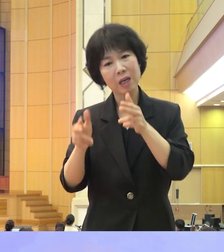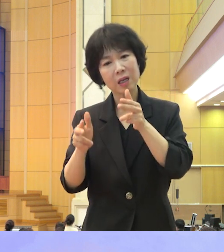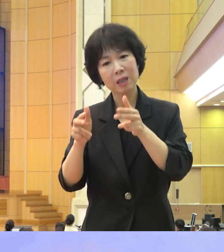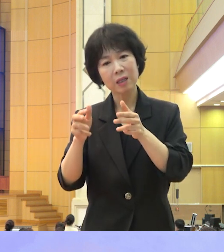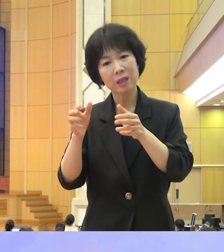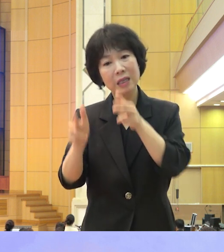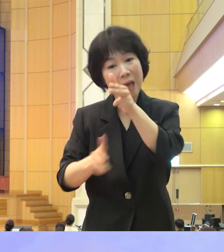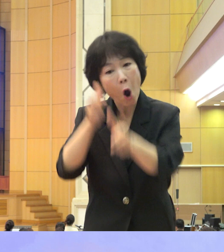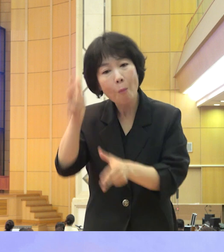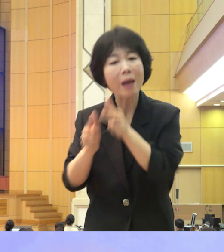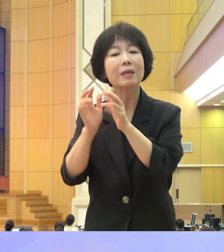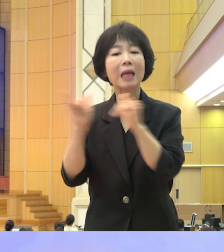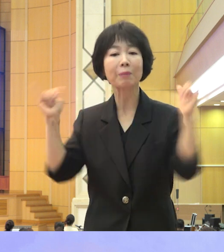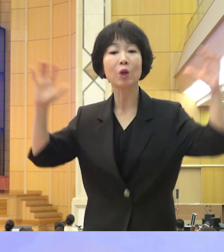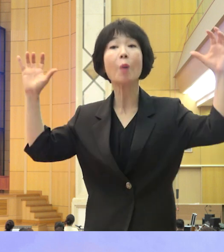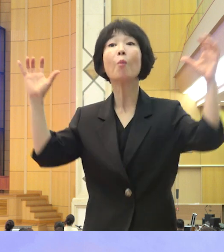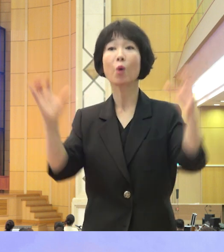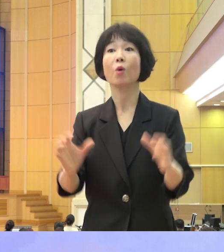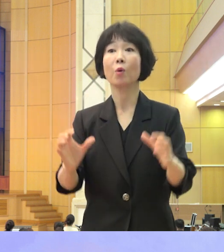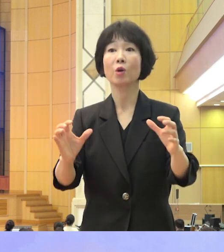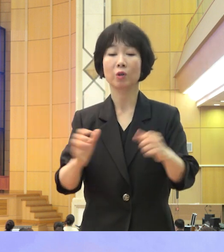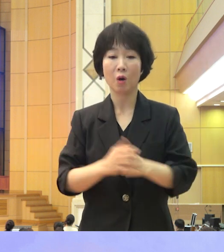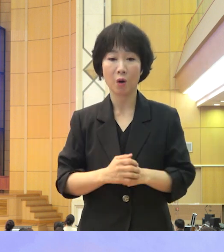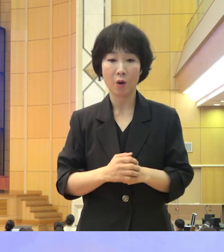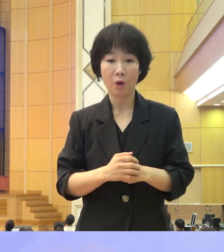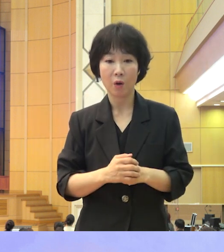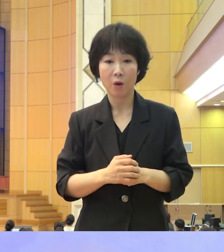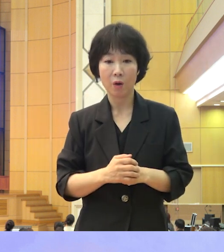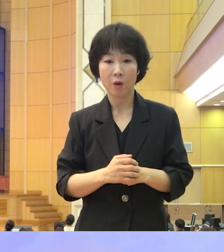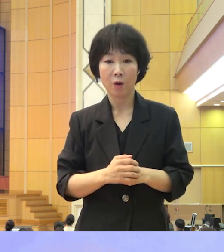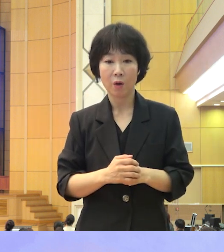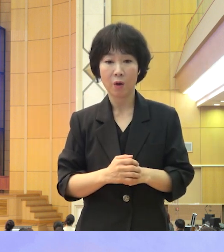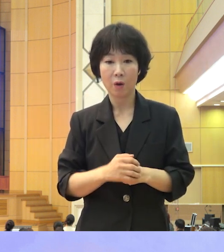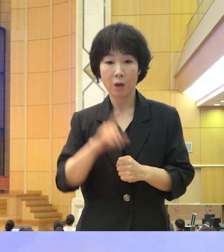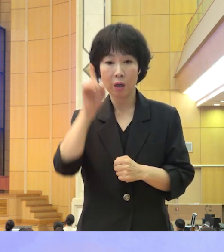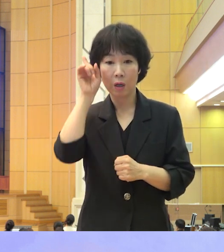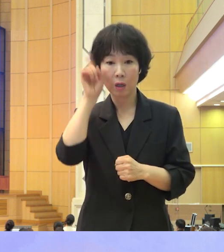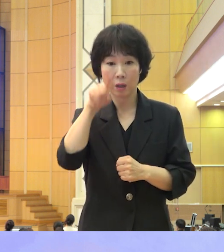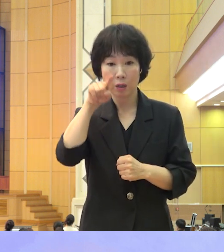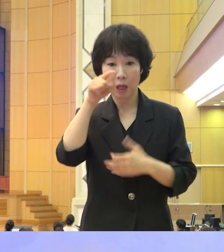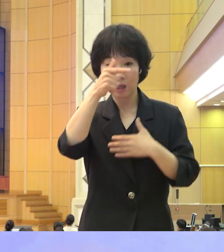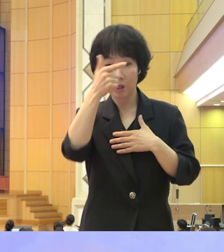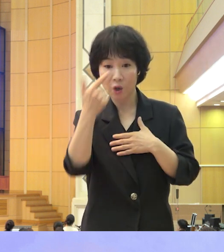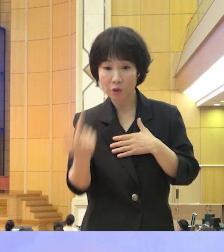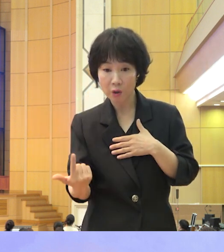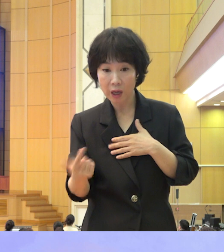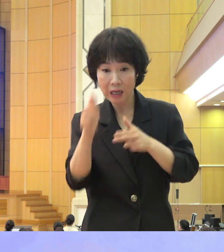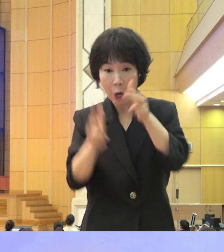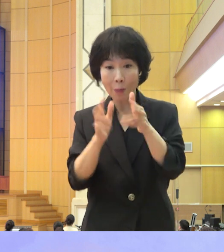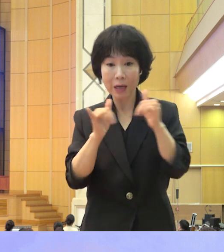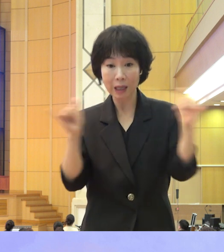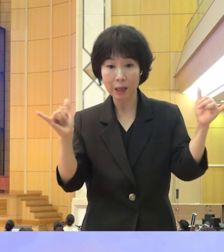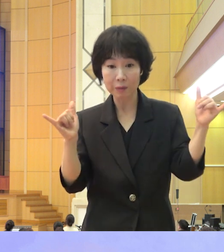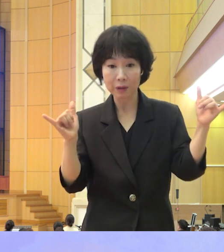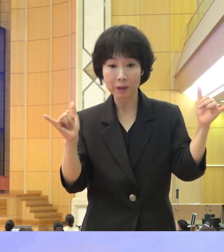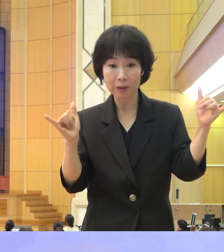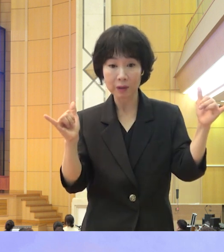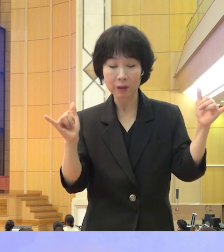선교인지 수련회가 내일과 모레입니다. 그런데 내일은 경영인 선교회